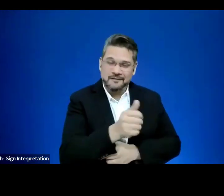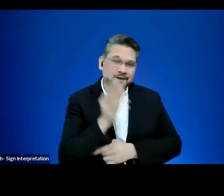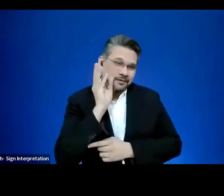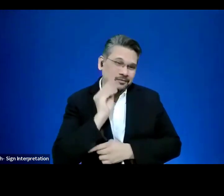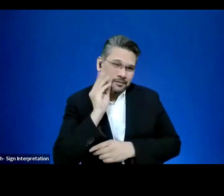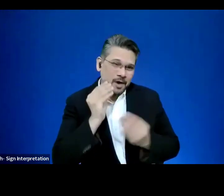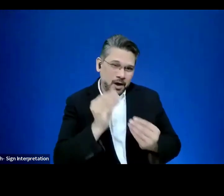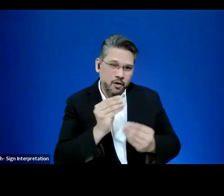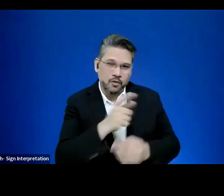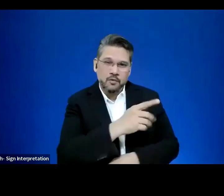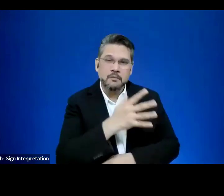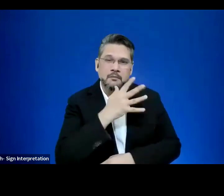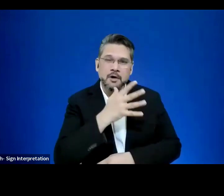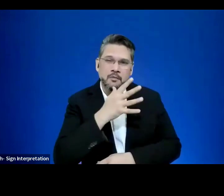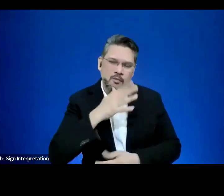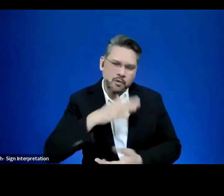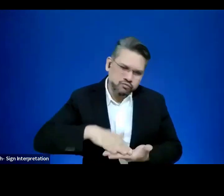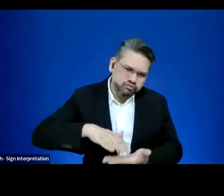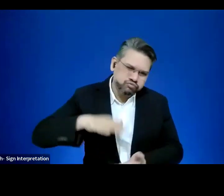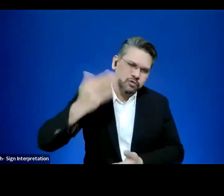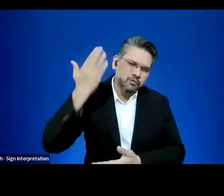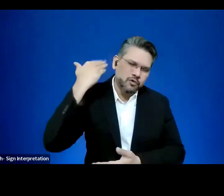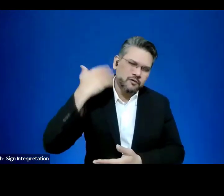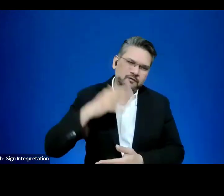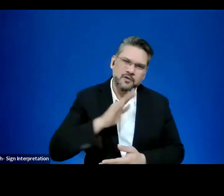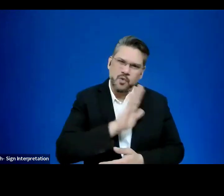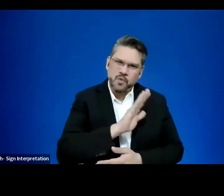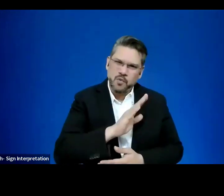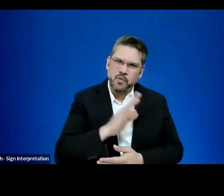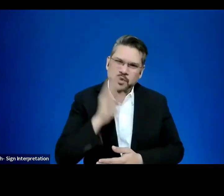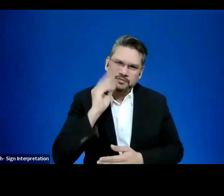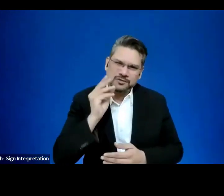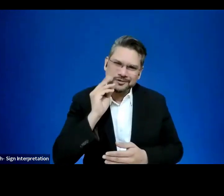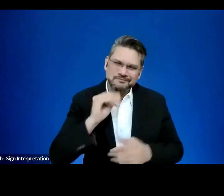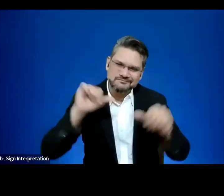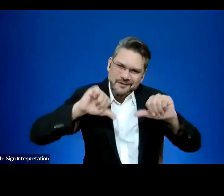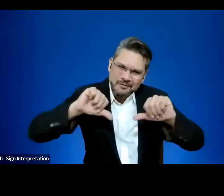我非常的感动他将他说分享他的经验。